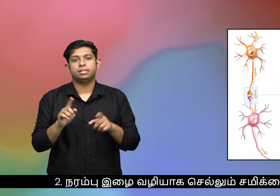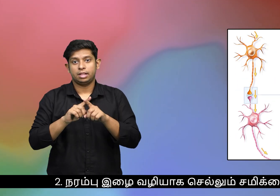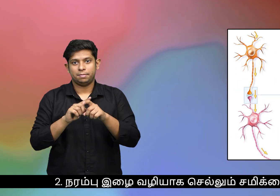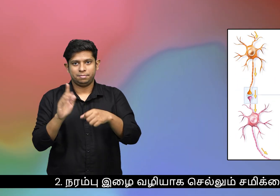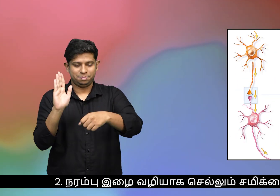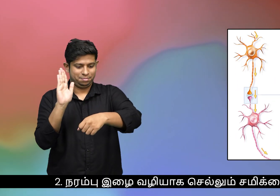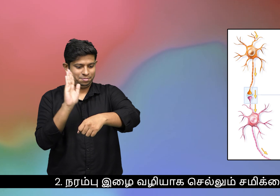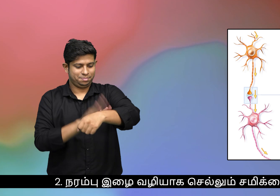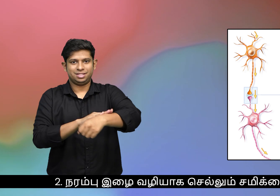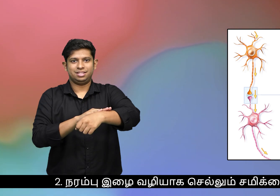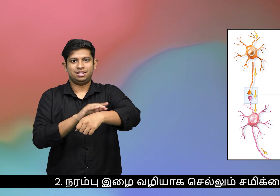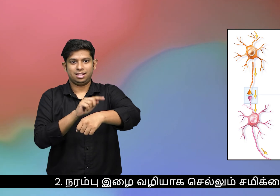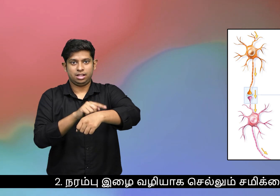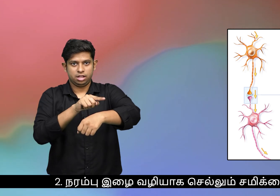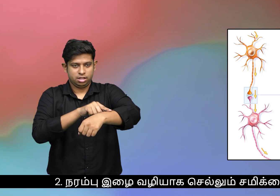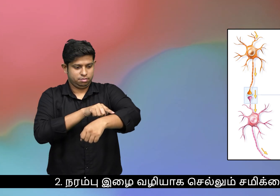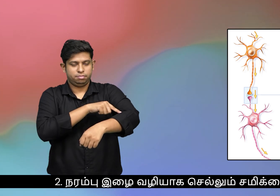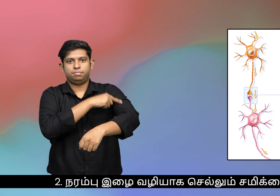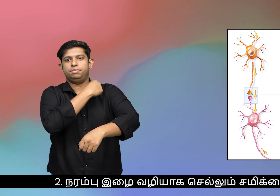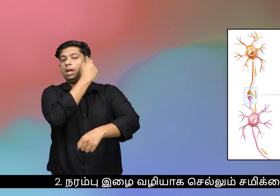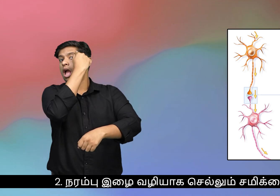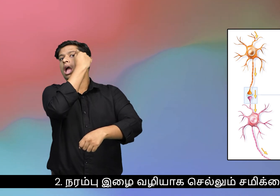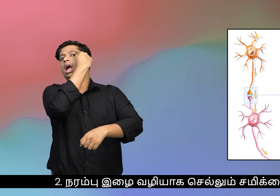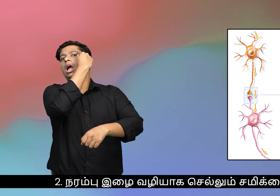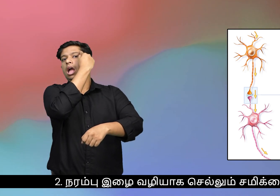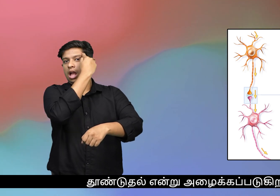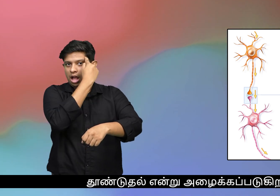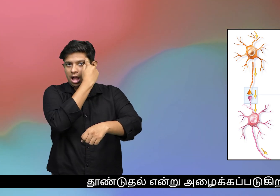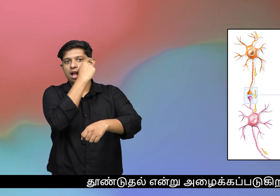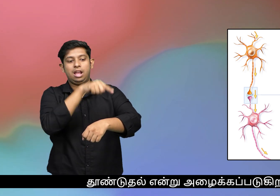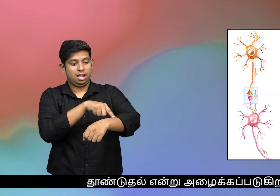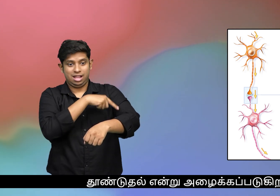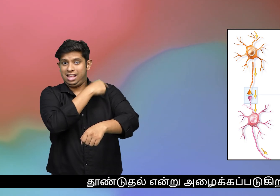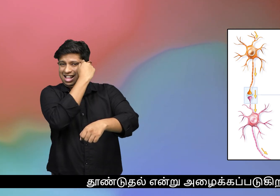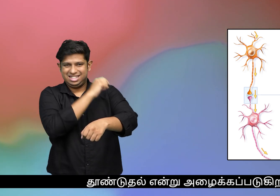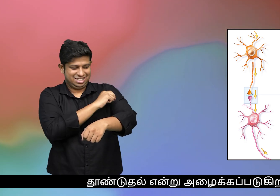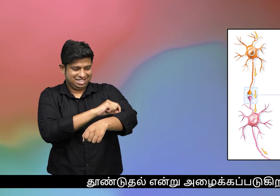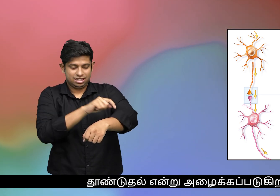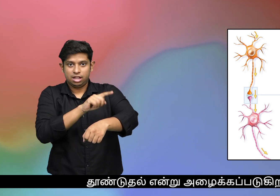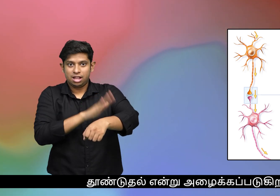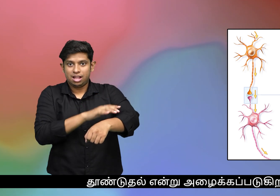நரம்பு இழை வழியாக செல்லும் சமஞ்சை நரம்பு தூண்டுதல் என்று அழைக்கப்படுகிறது.